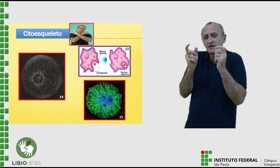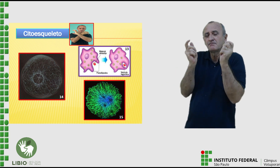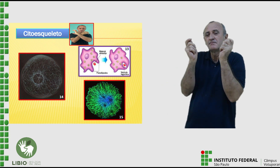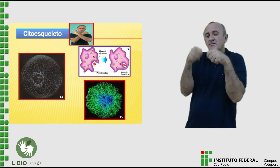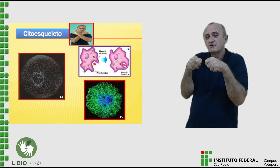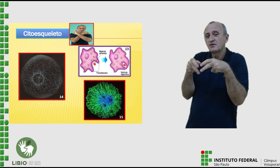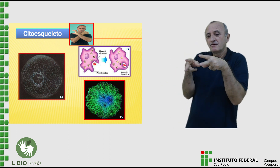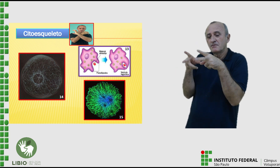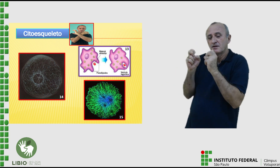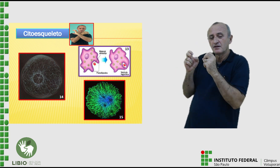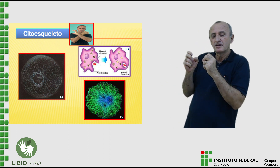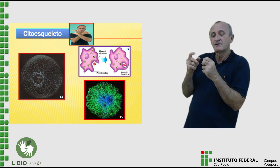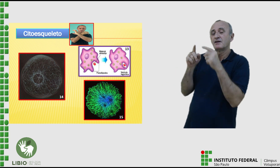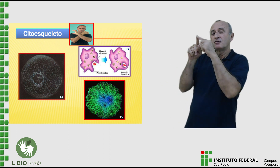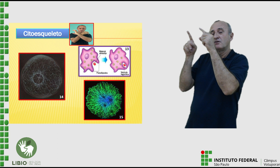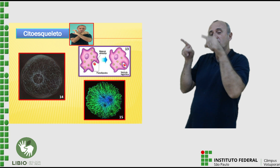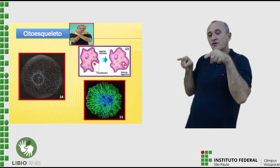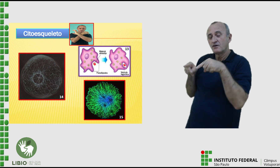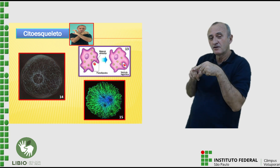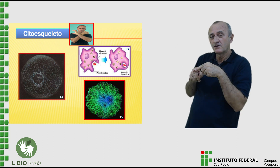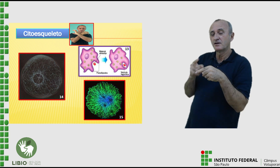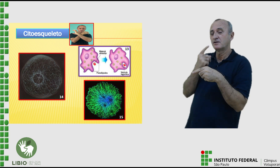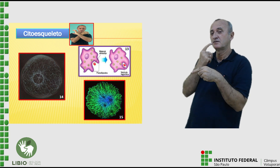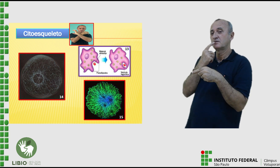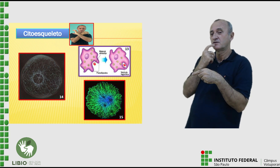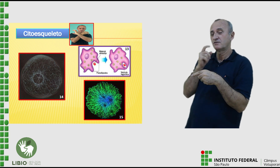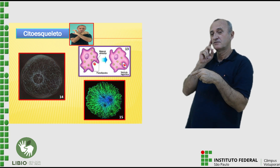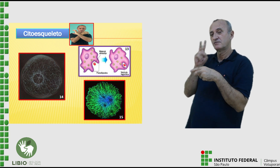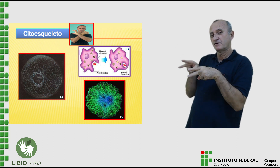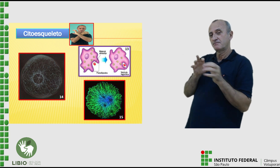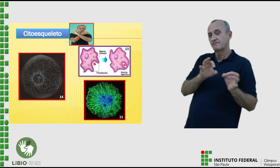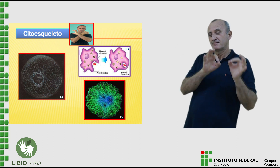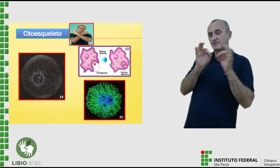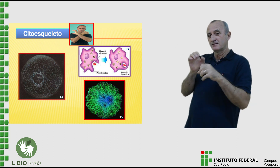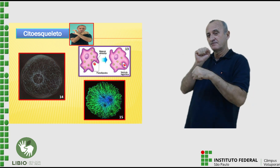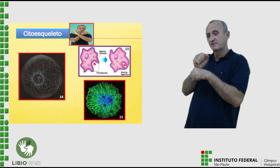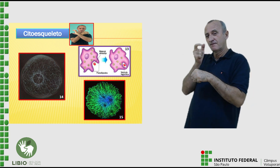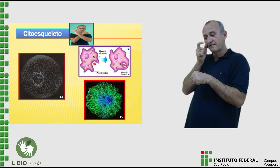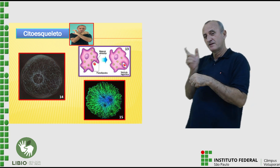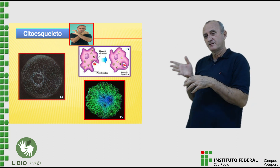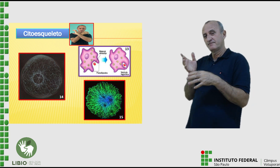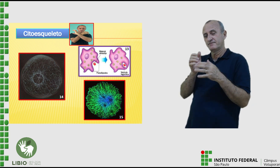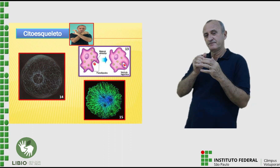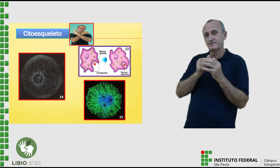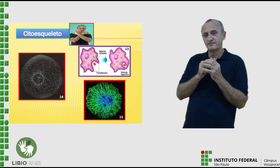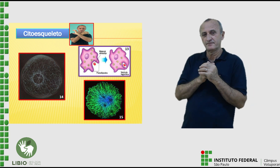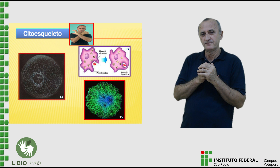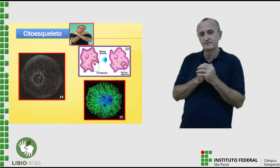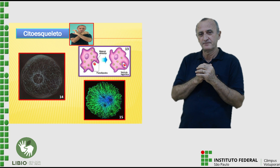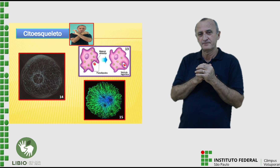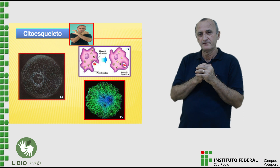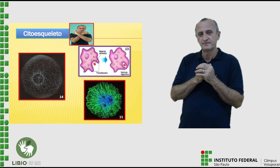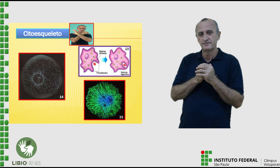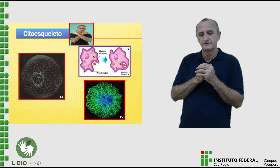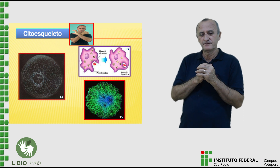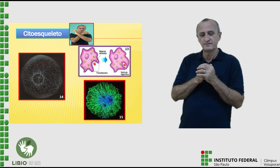possível observar nas figuras do retângulo vermelho. Observe, para o